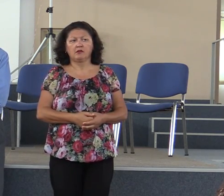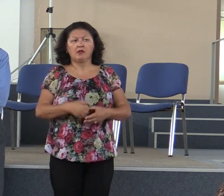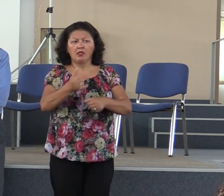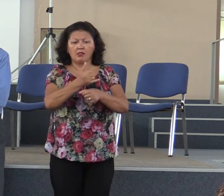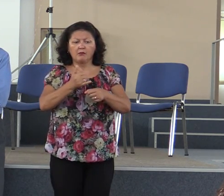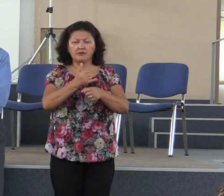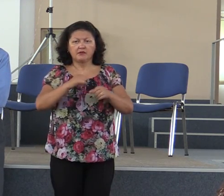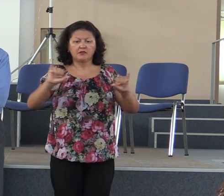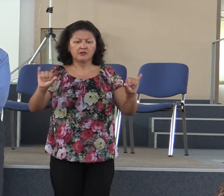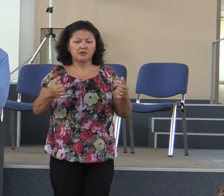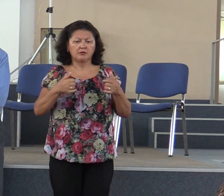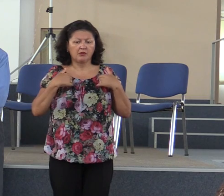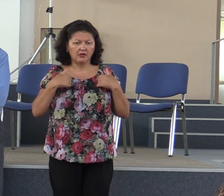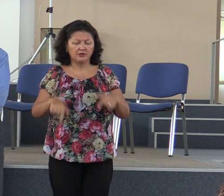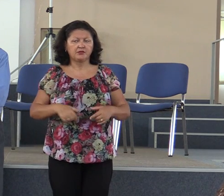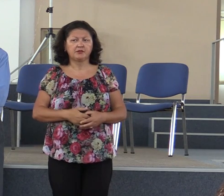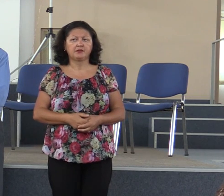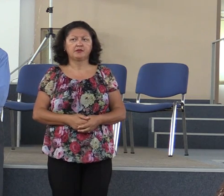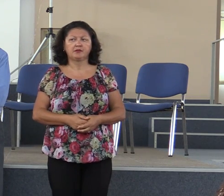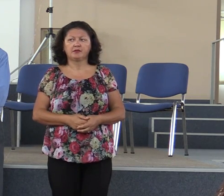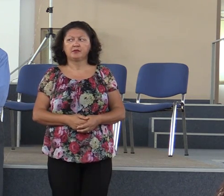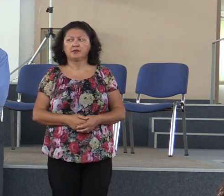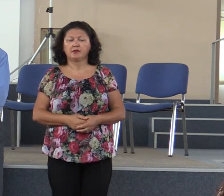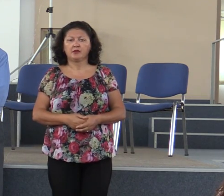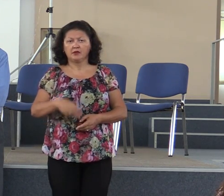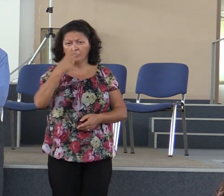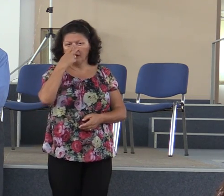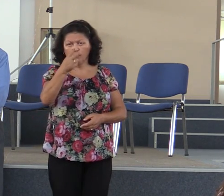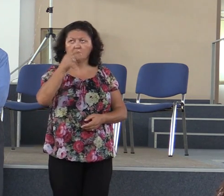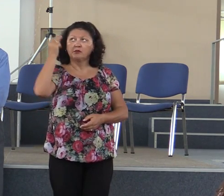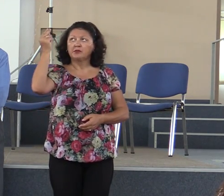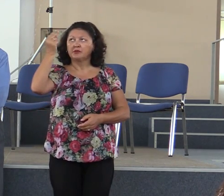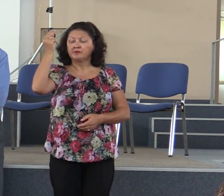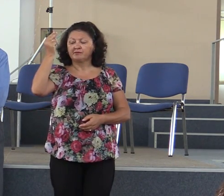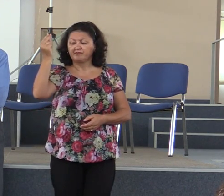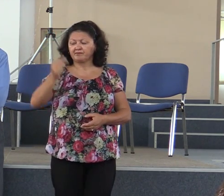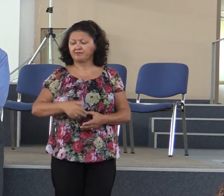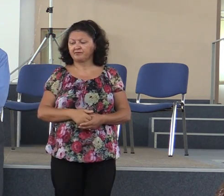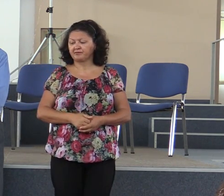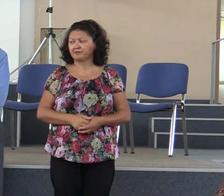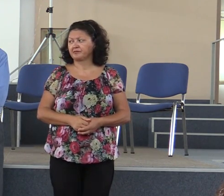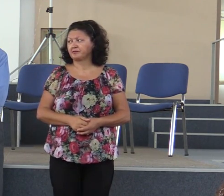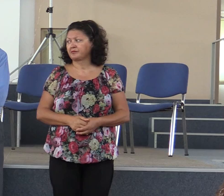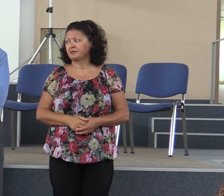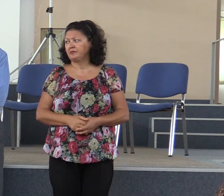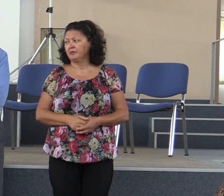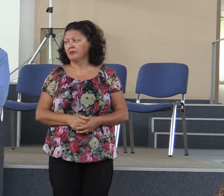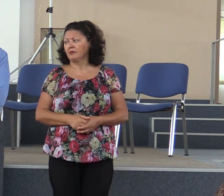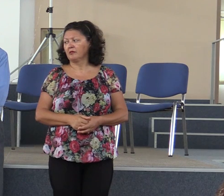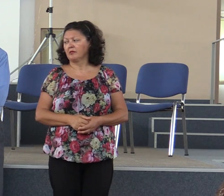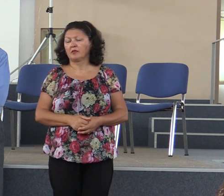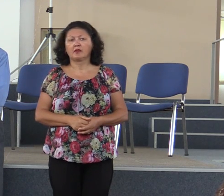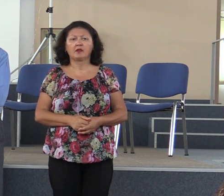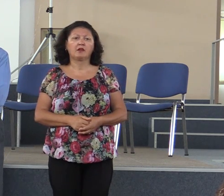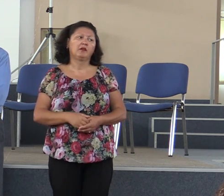ce se întâmplă aici. He saw the Lord. L-a văzut pe Dumnezeu. That led him to see himself in a new way.